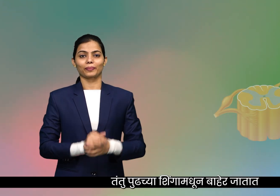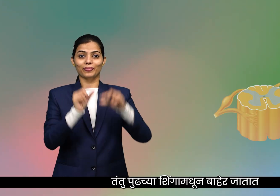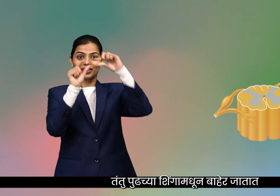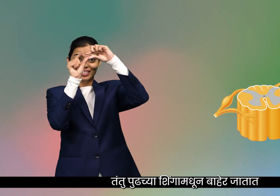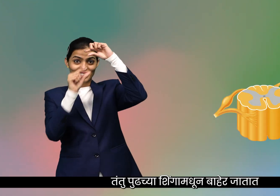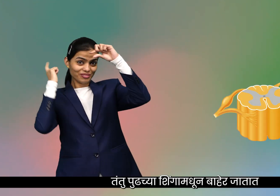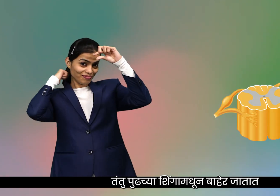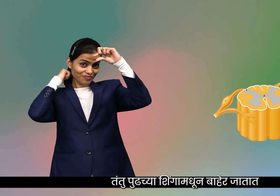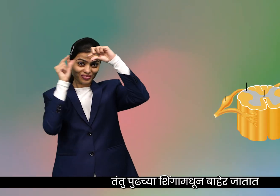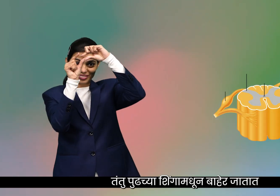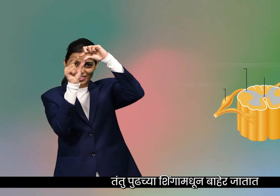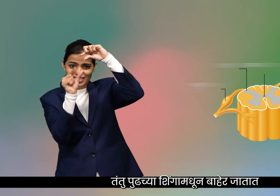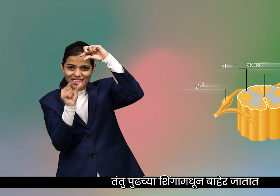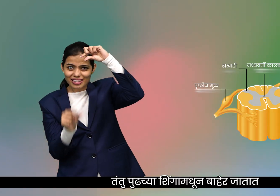तंतू पुढच्या शिंगामधून बाहेर जातात